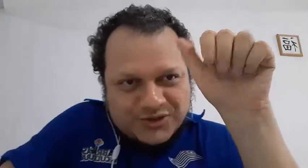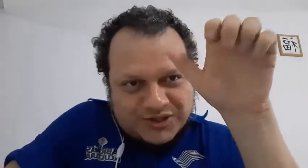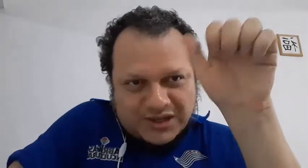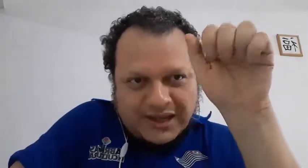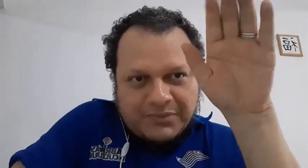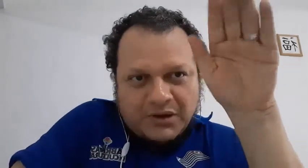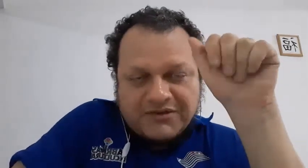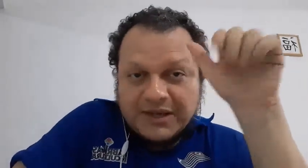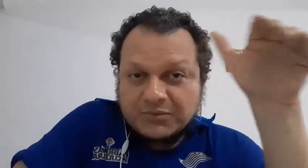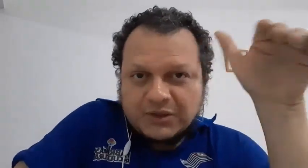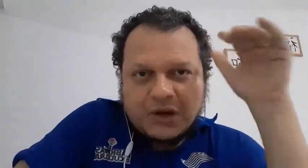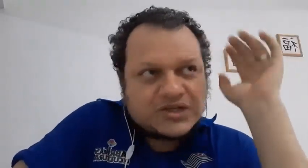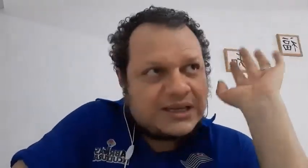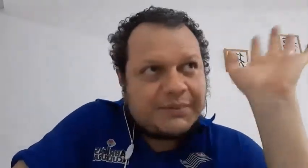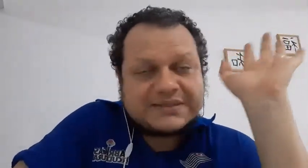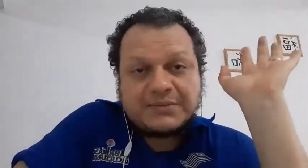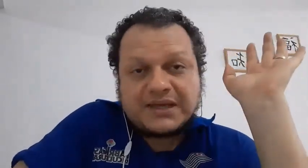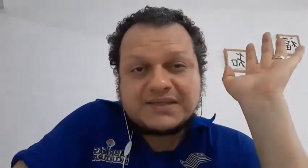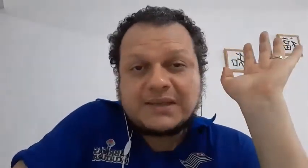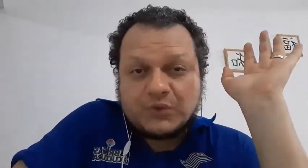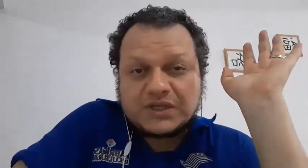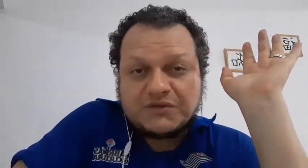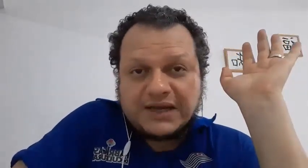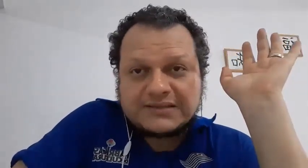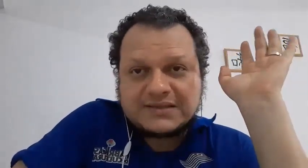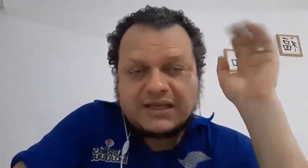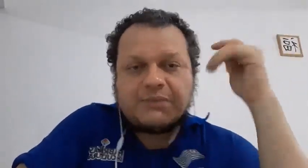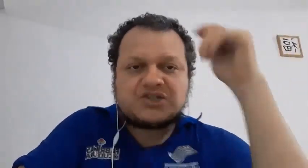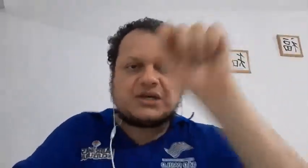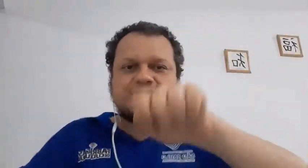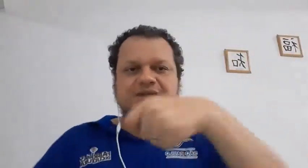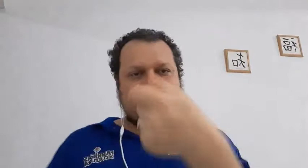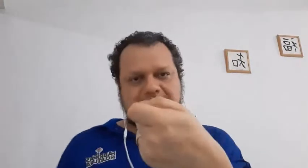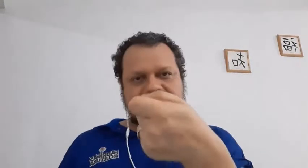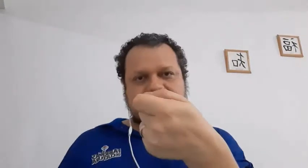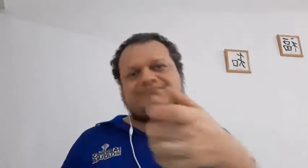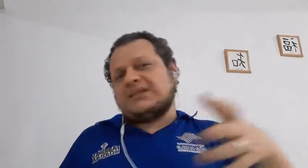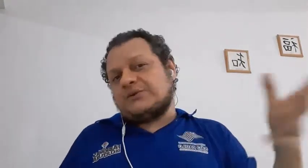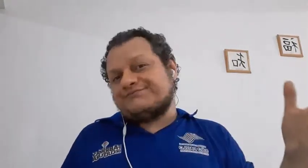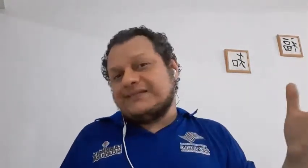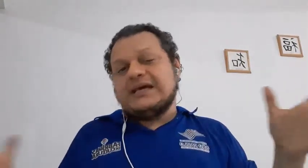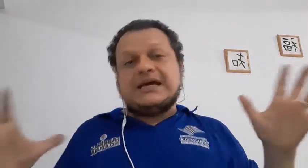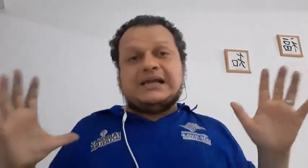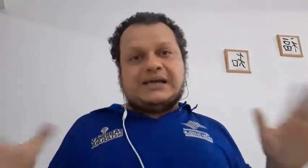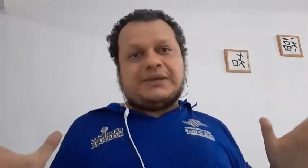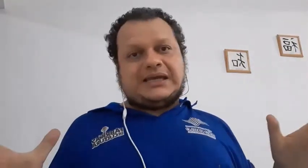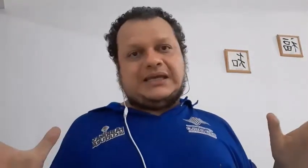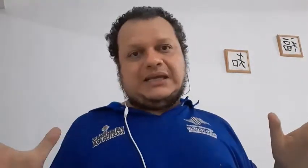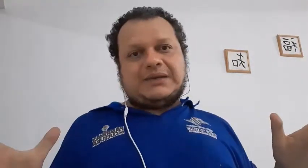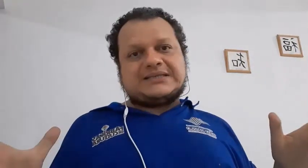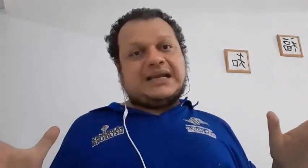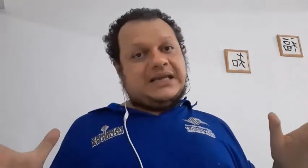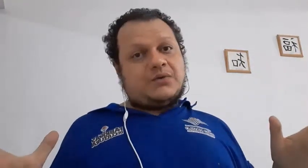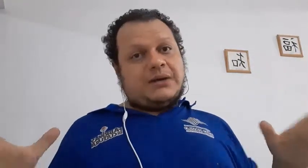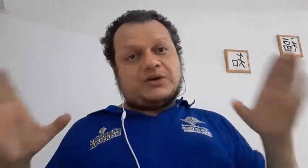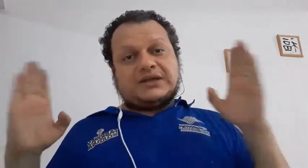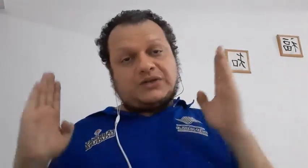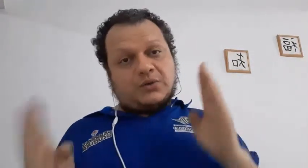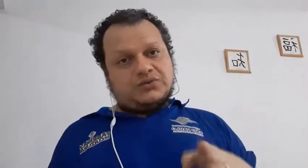datilologia, ou seja, né, pelo alfabeto manual, já dá para perceber que existem muitas diferenças. Imagina nos sinais. Então, lembra que Libras é língua, portanto é cultura,